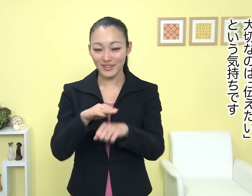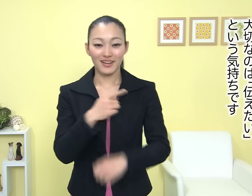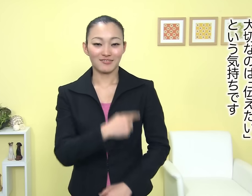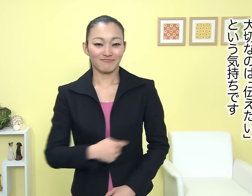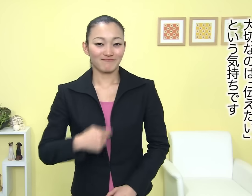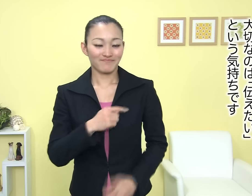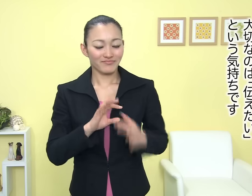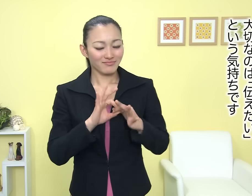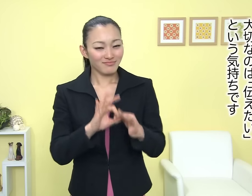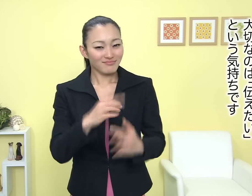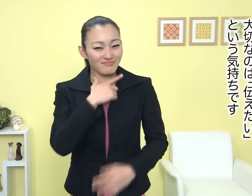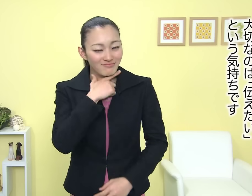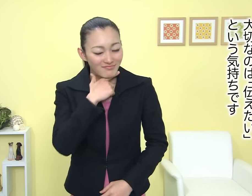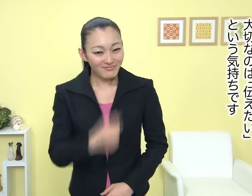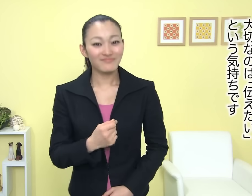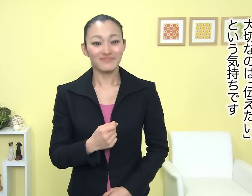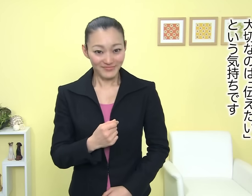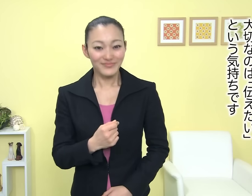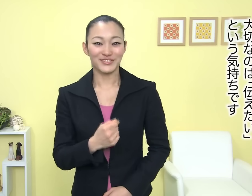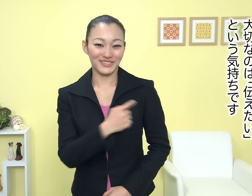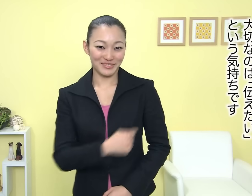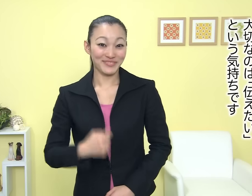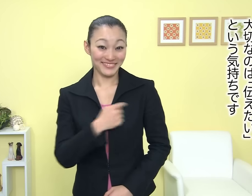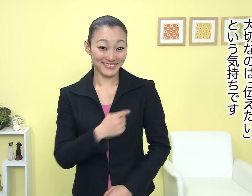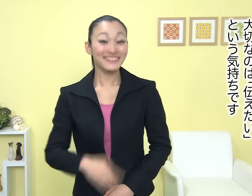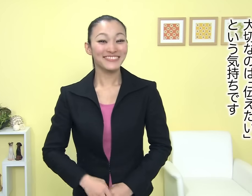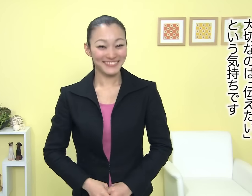は伝えたいという気持ちです。